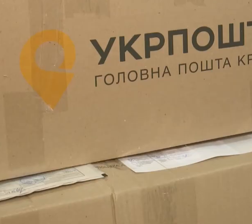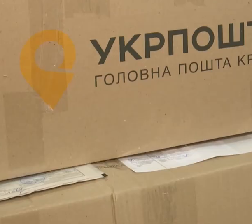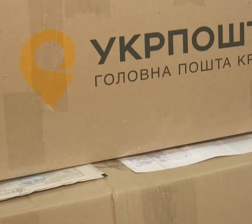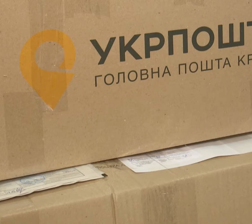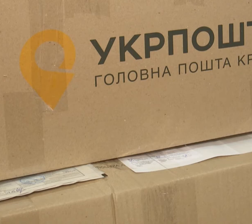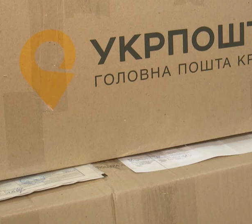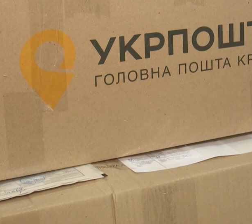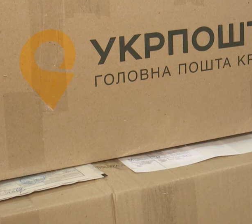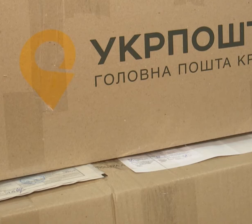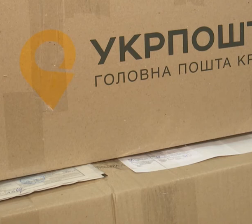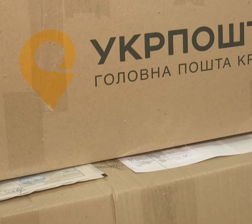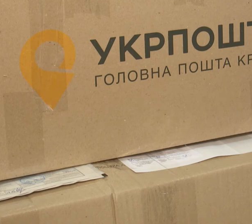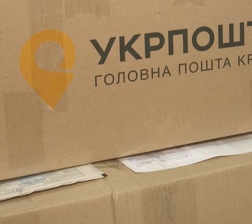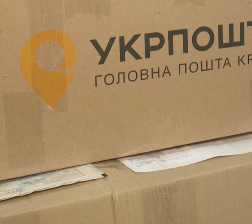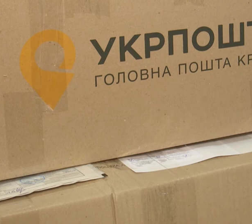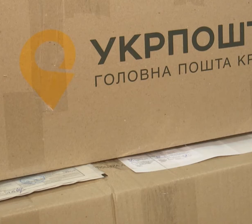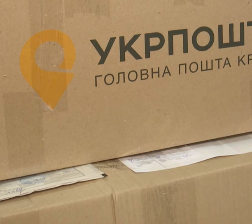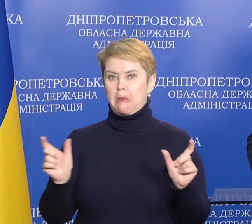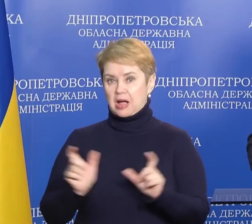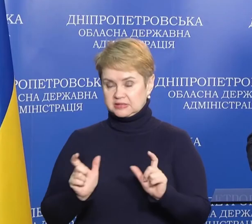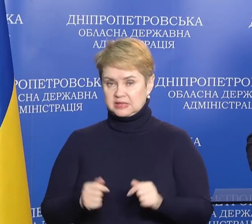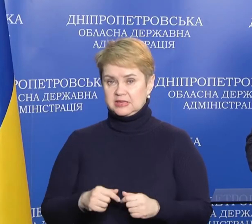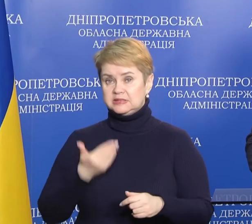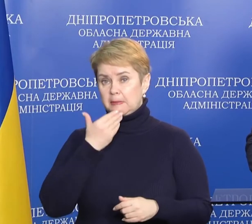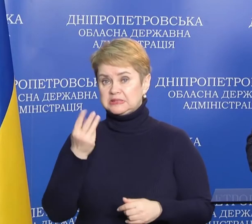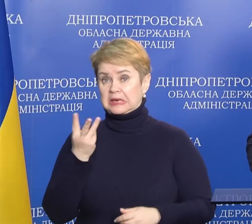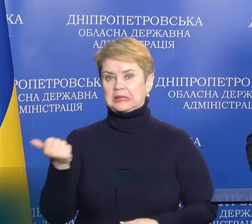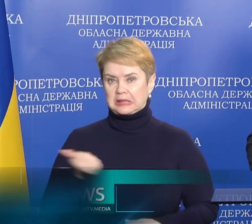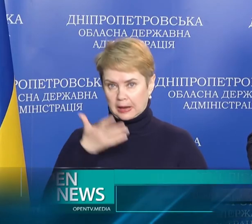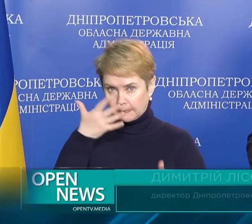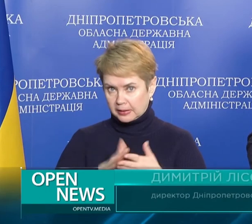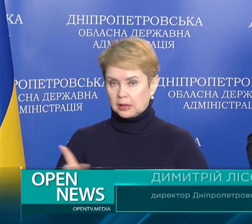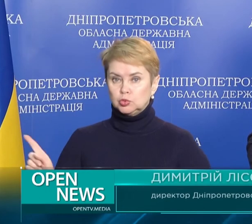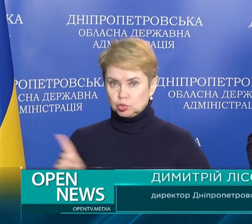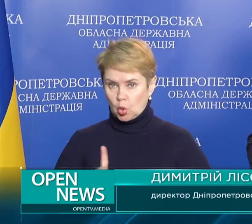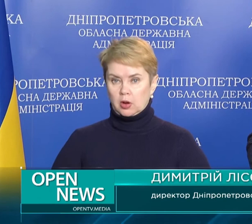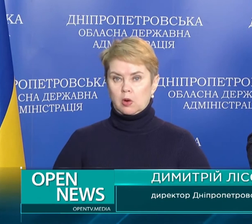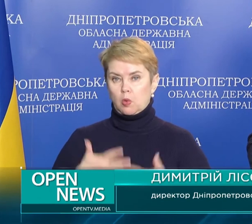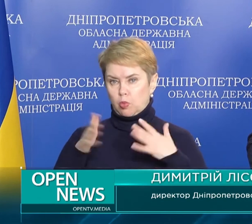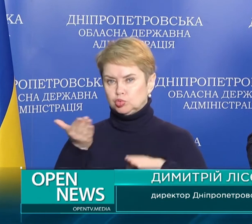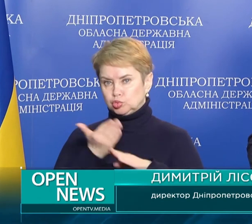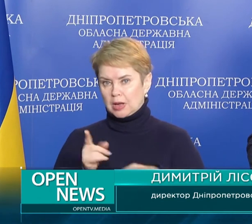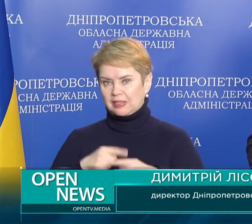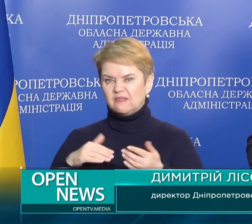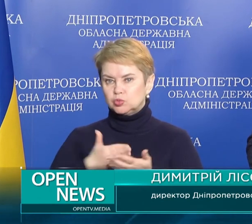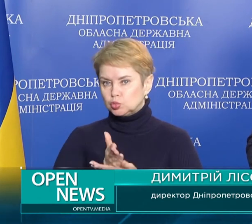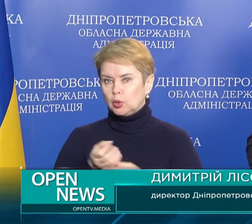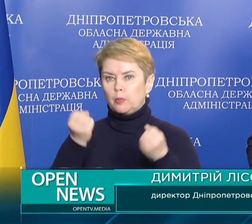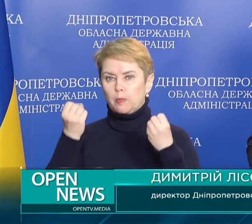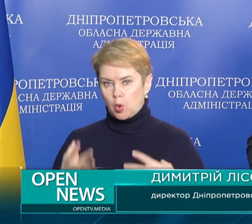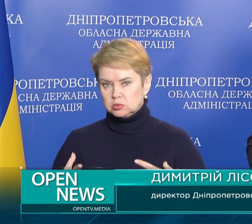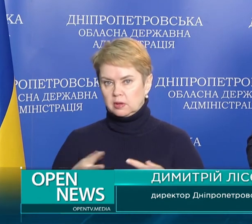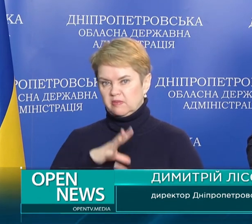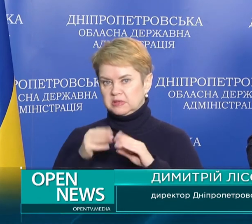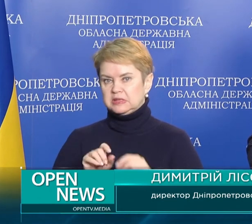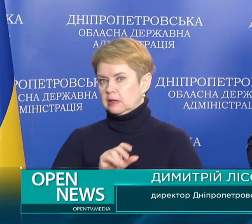немає аптек, банків, а лише маленькі продуктові ятки. И за последние три недели, понятное дело, что большая часть этой инфраструктуры, она просто в